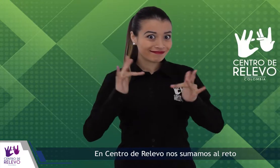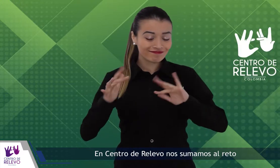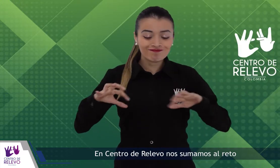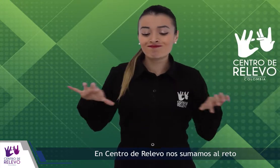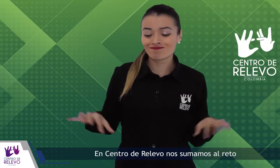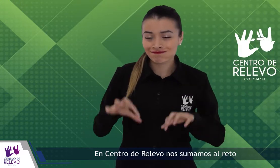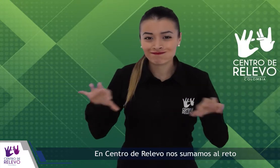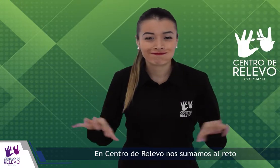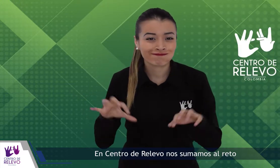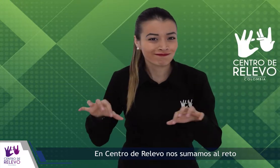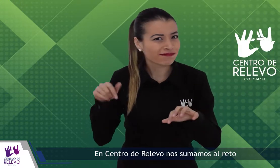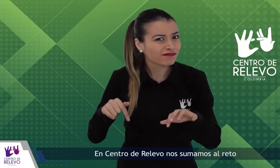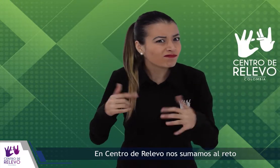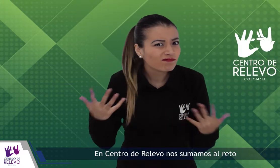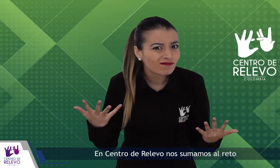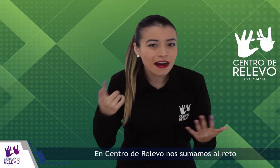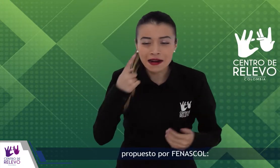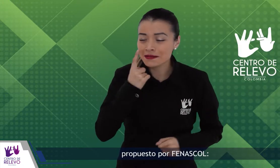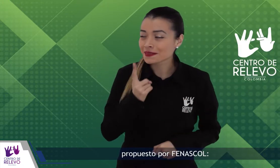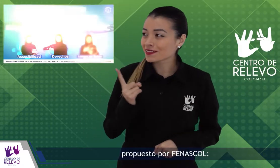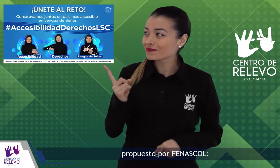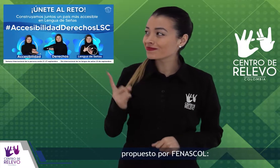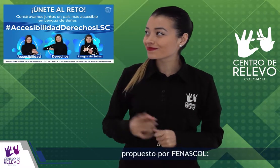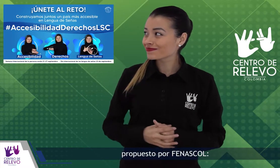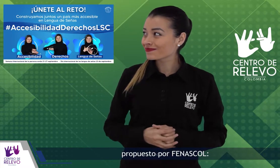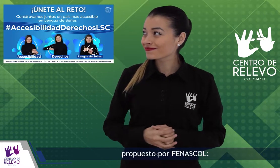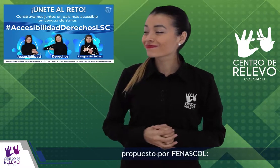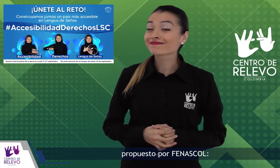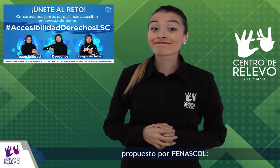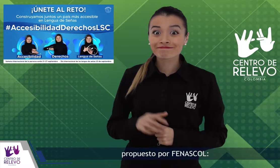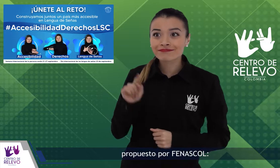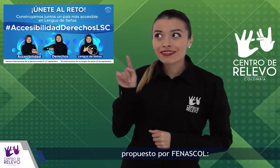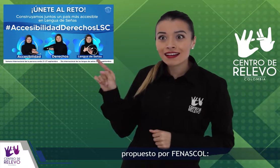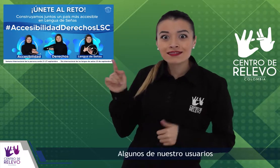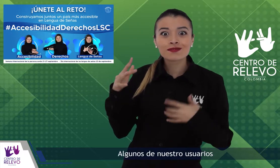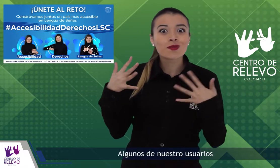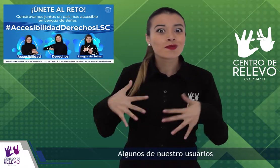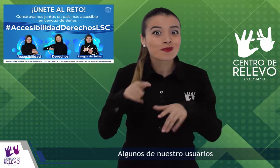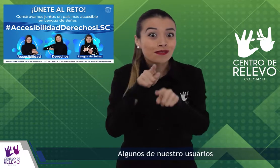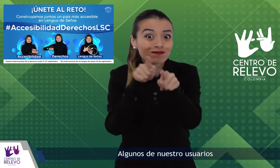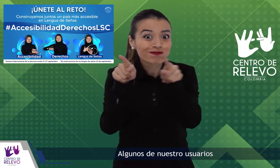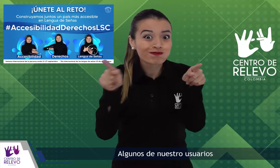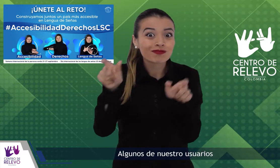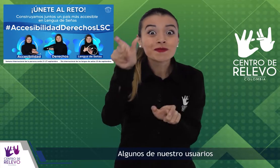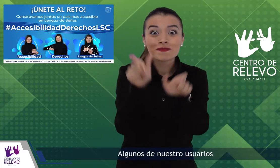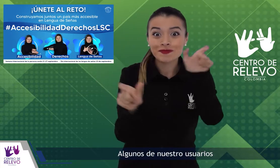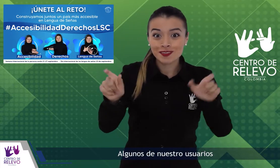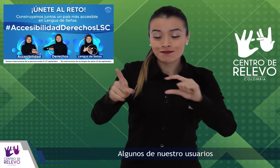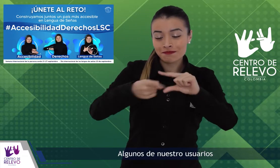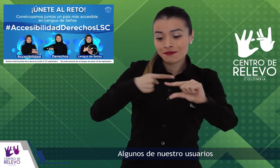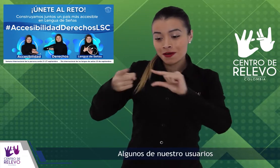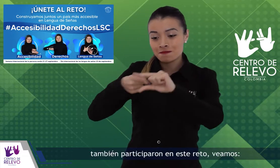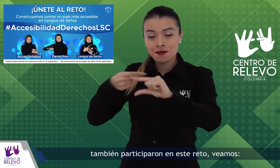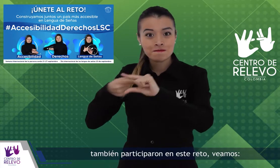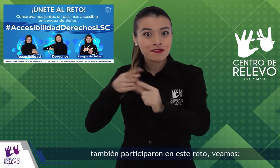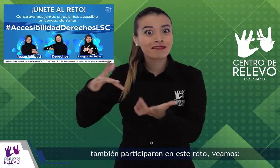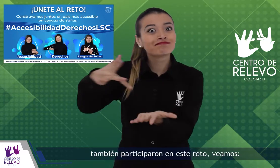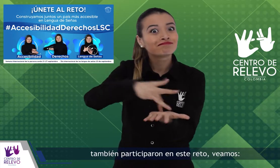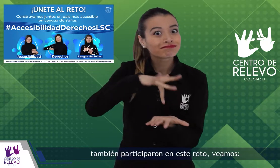En Centro de Relevo, nos sumamos al reto propuesto por FENASCOL. Algunos de nuestros usuarios también